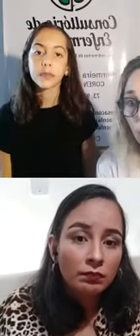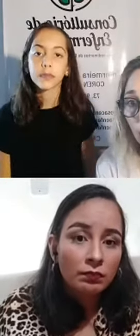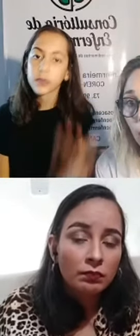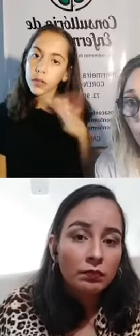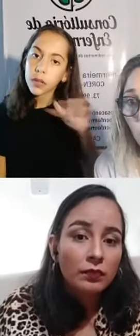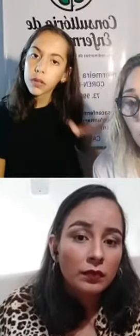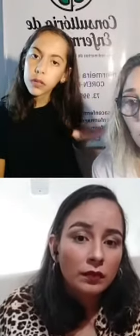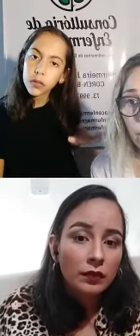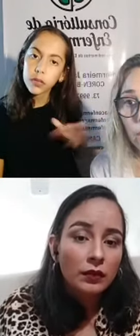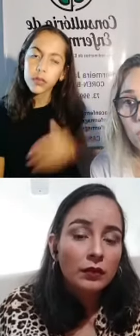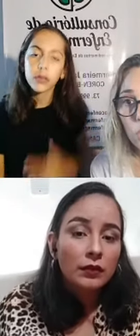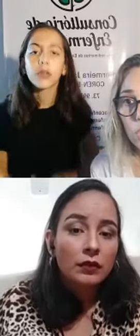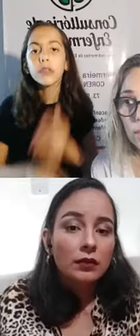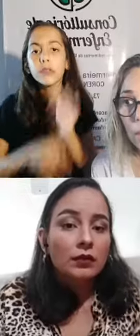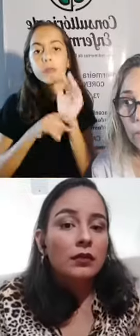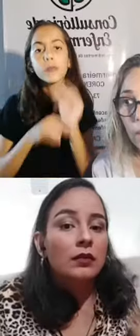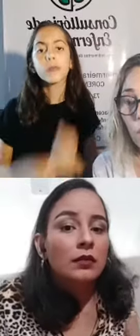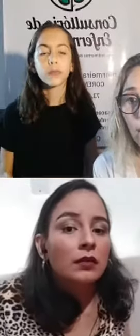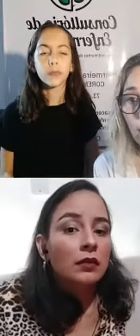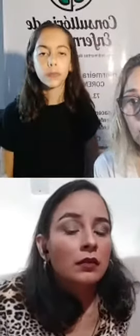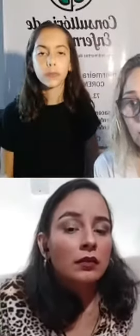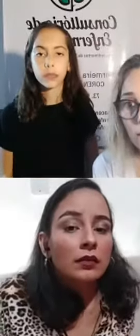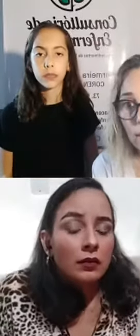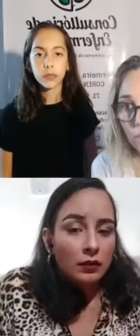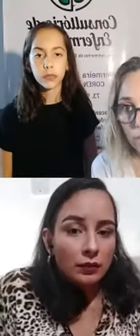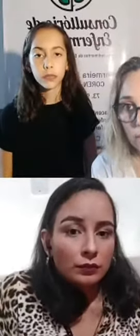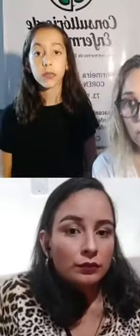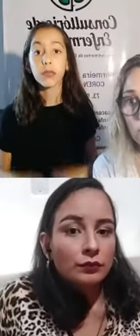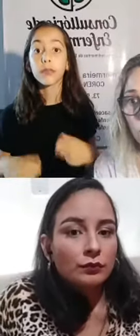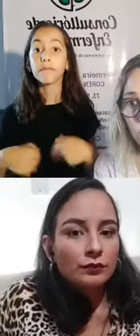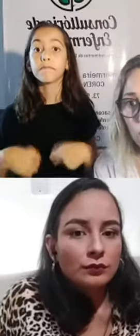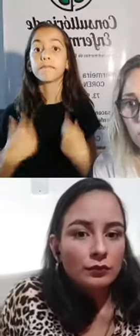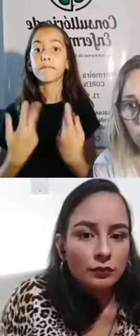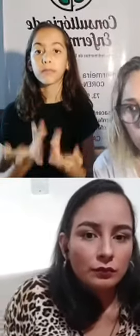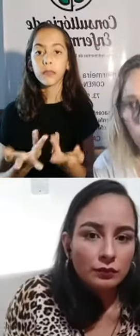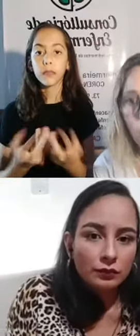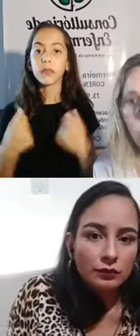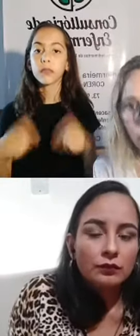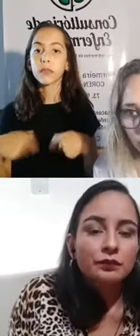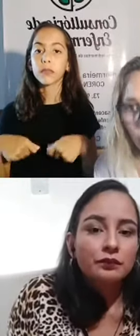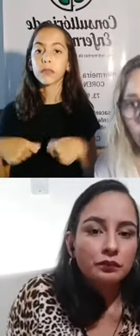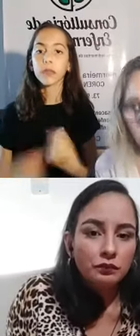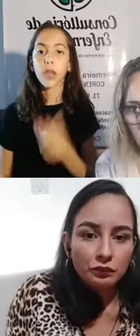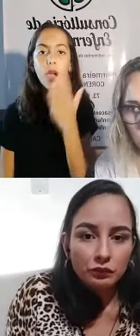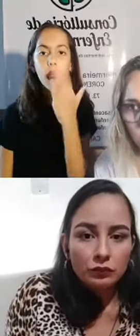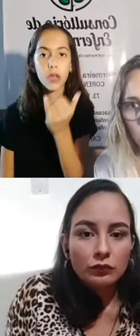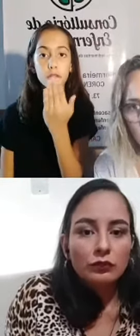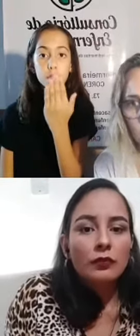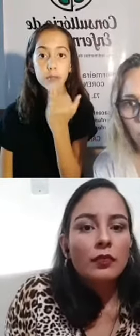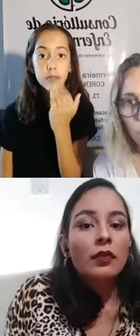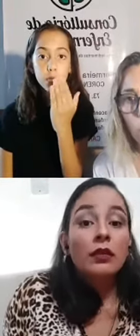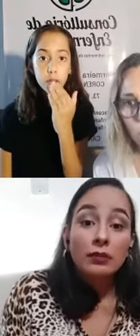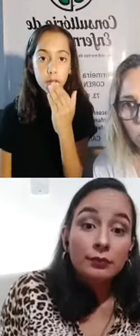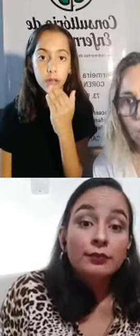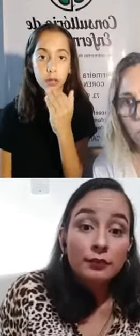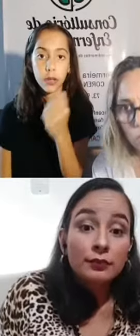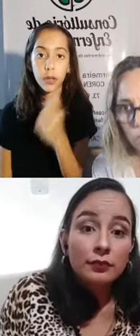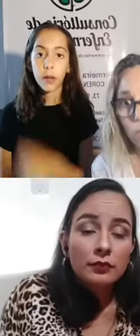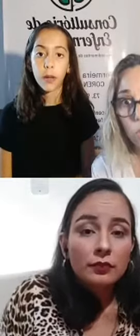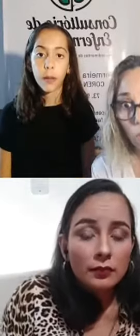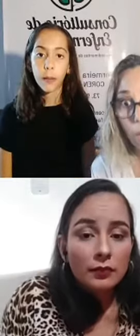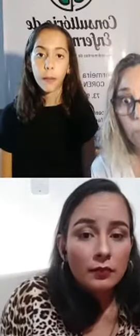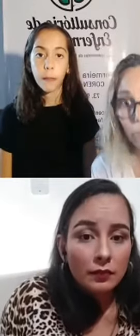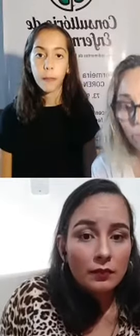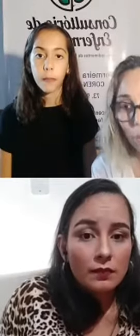também criar um momento de saber qual é a necessidade desses indivíduos em questão alimentar, inclusive, que a gente sabe que muitos alunos